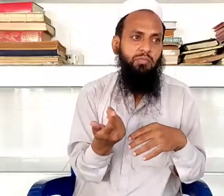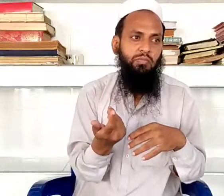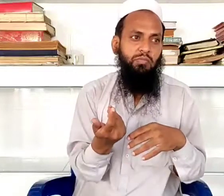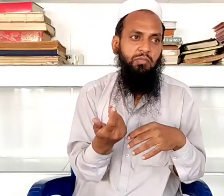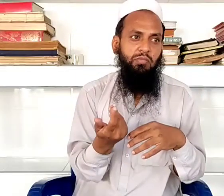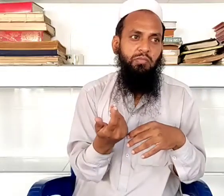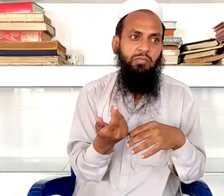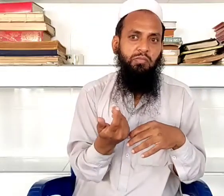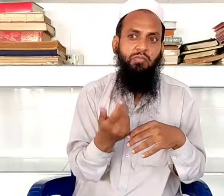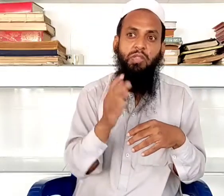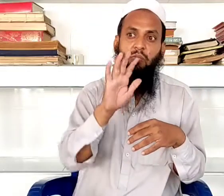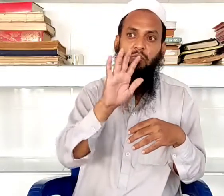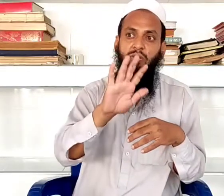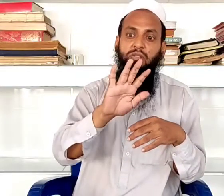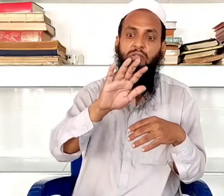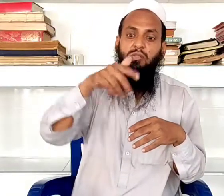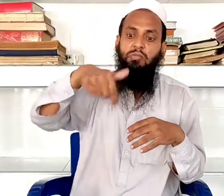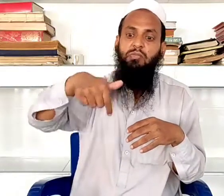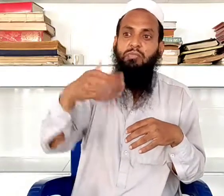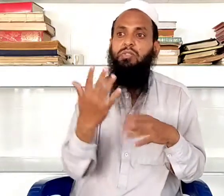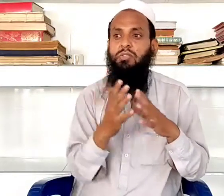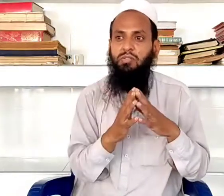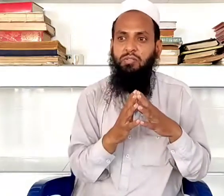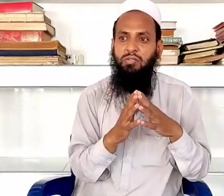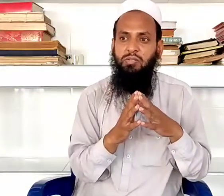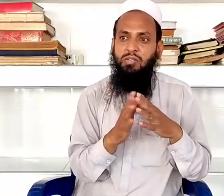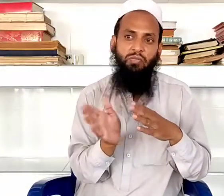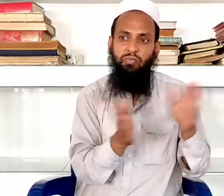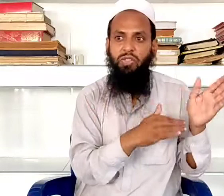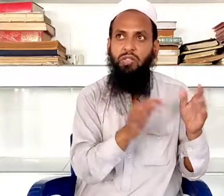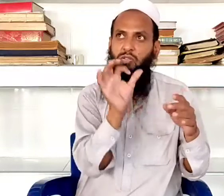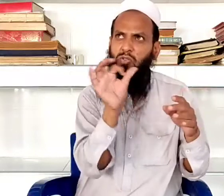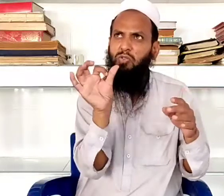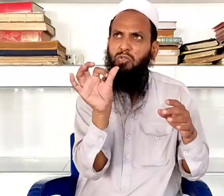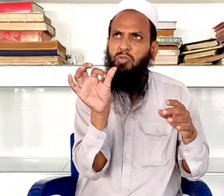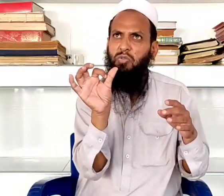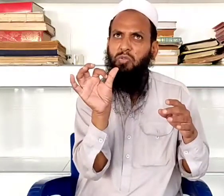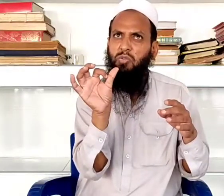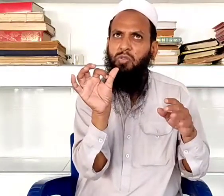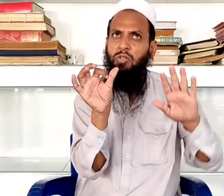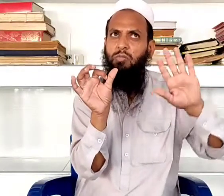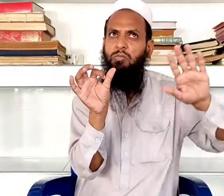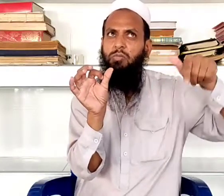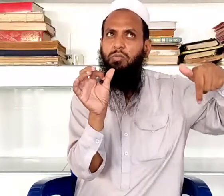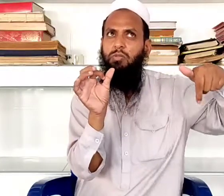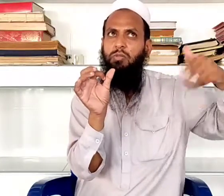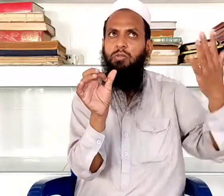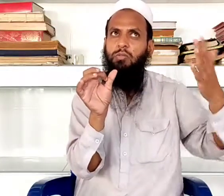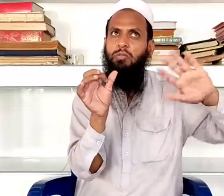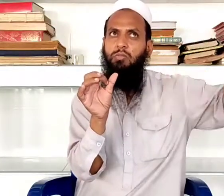573 दिरहम बनदे ने और बाकी किन्ने बचे 600 विचो 25 दिरहम। जनाबे अली मुर्तजा रजी अल्लाह